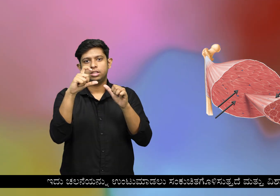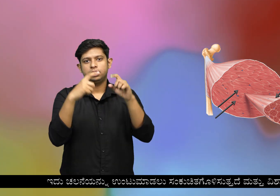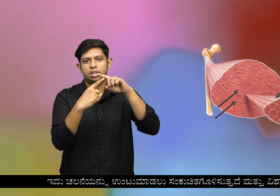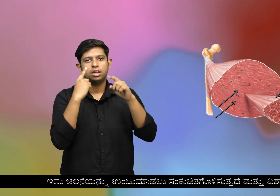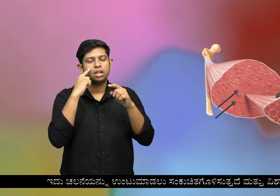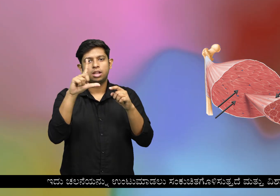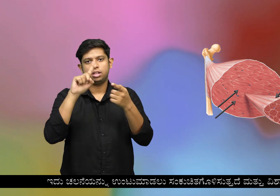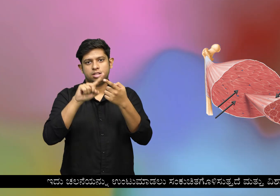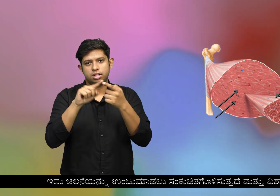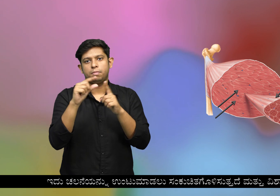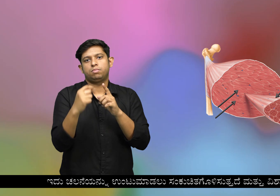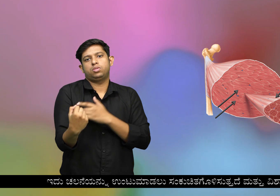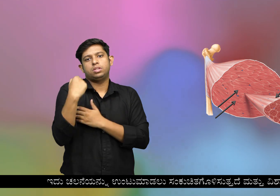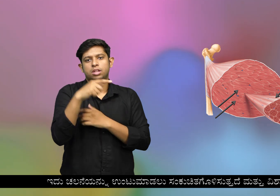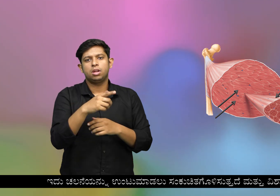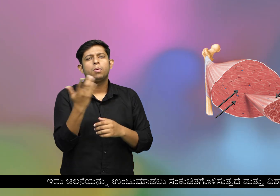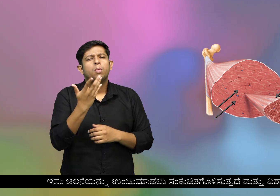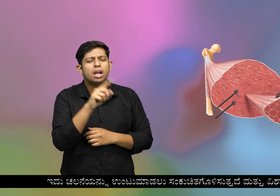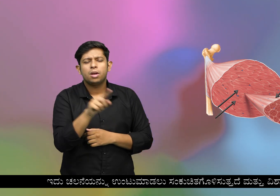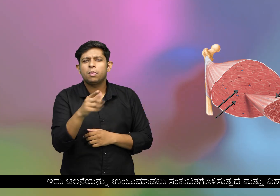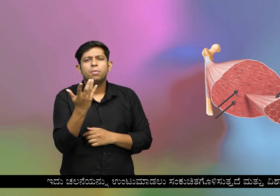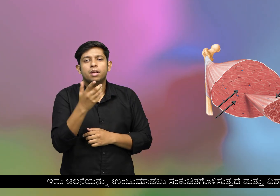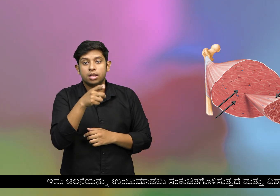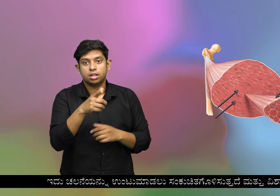ಉಂಟುಮಾಡಲು ಸಂಕುಚಿತಗೊಳಿಸುತ್ತದೆ ಮತ್ತು ವಿಶ್ರಾಂತಿ ಪಡೆಯುತ್ತದೆ.